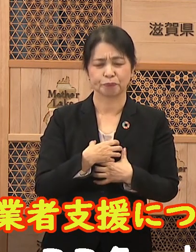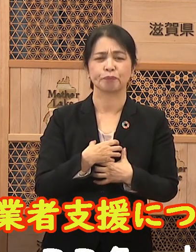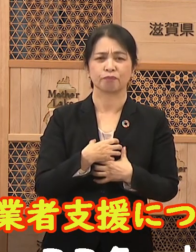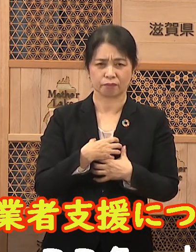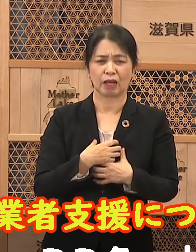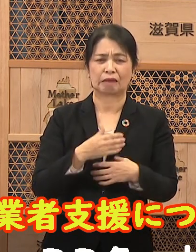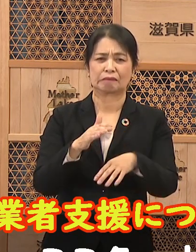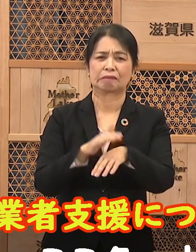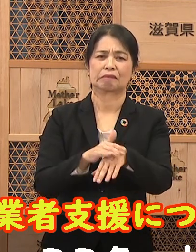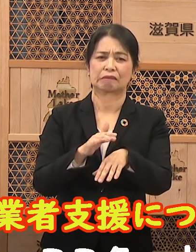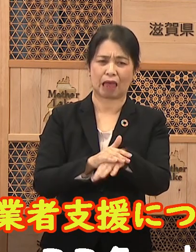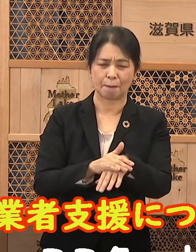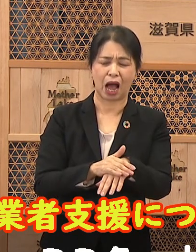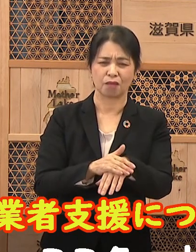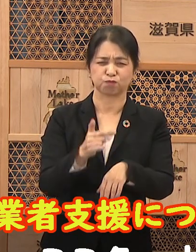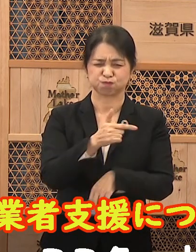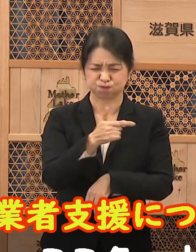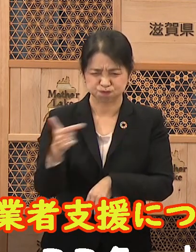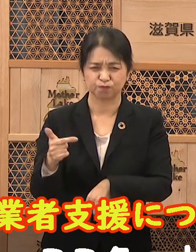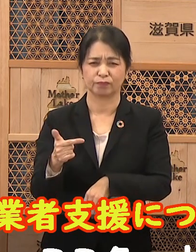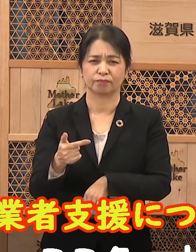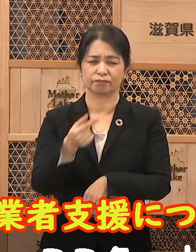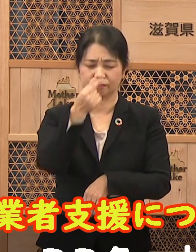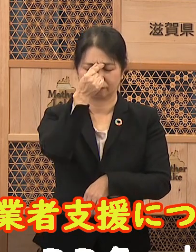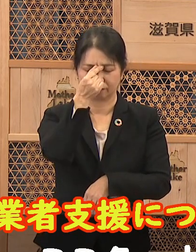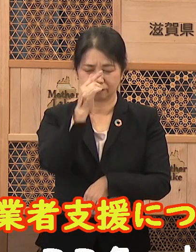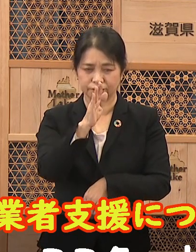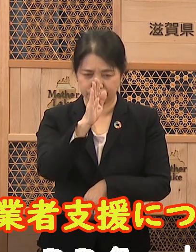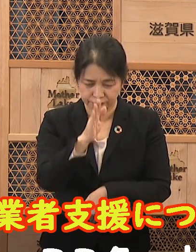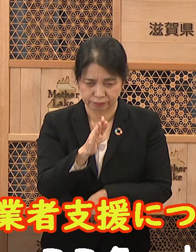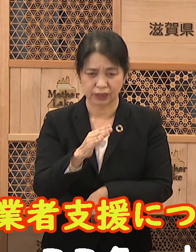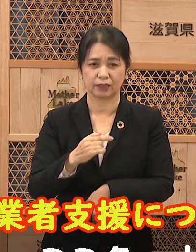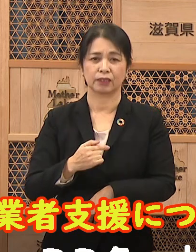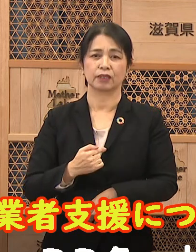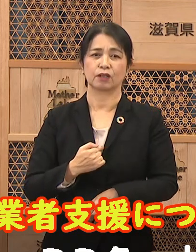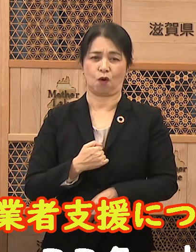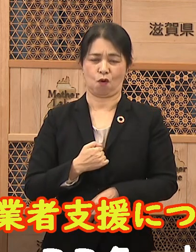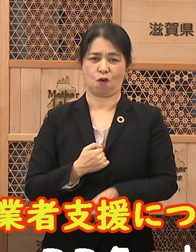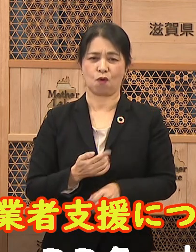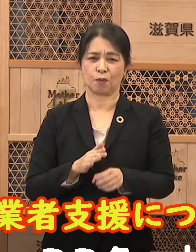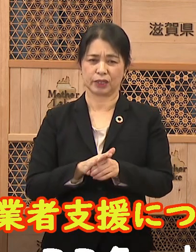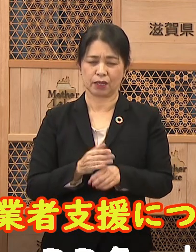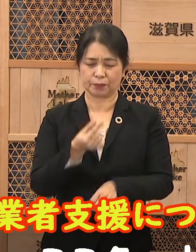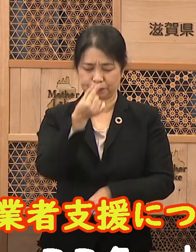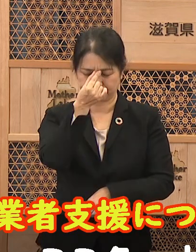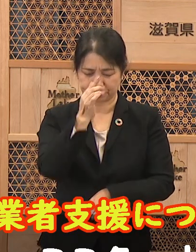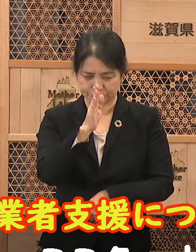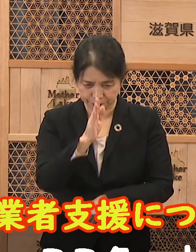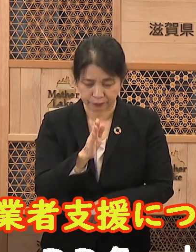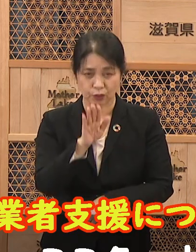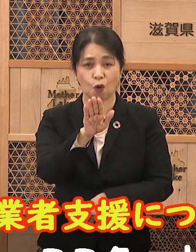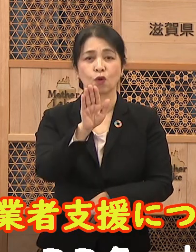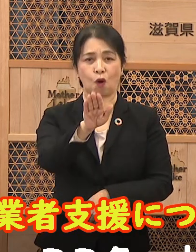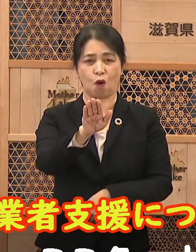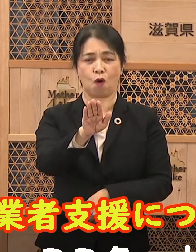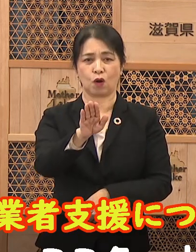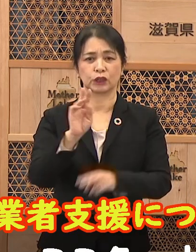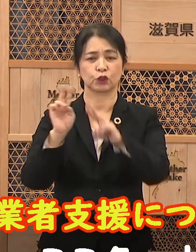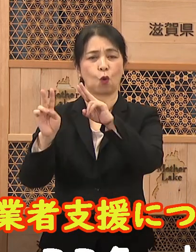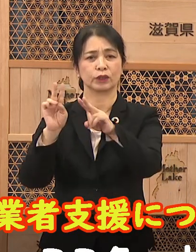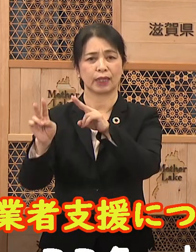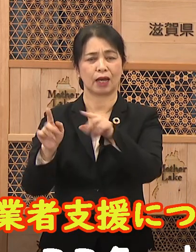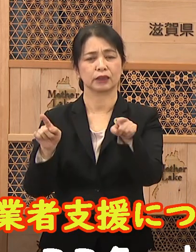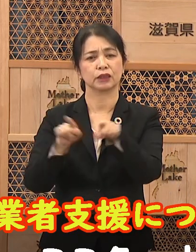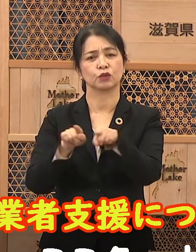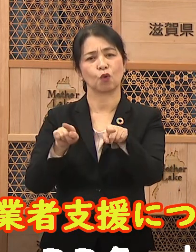手数をおかけしております。私からも心からお詫びを申し上げ、今後しっかりと事業者とともに